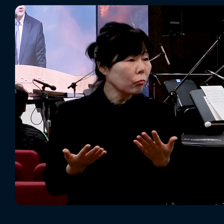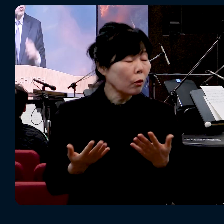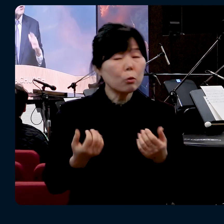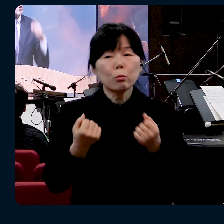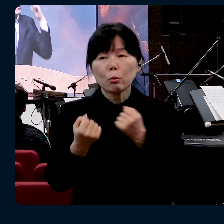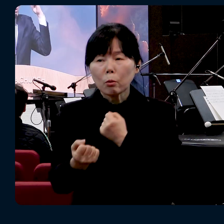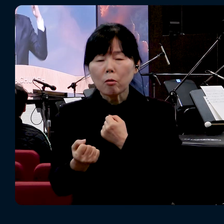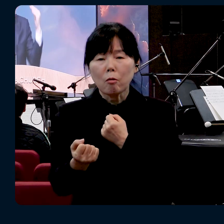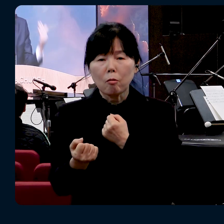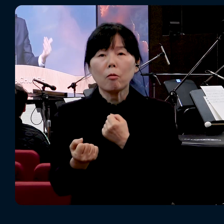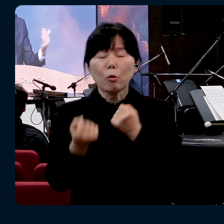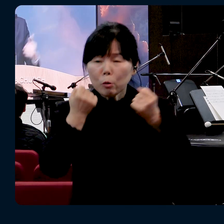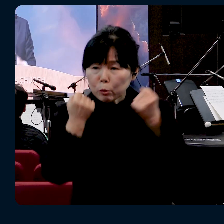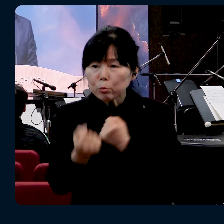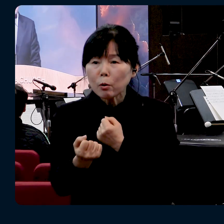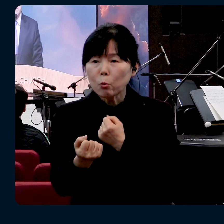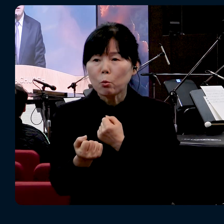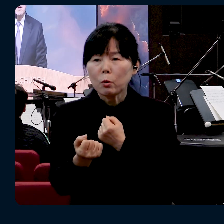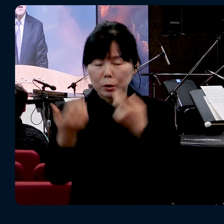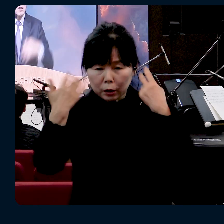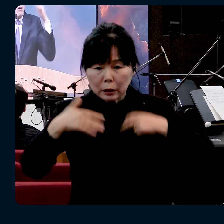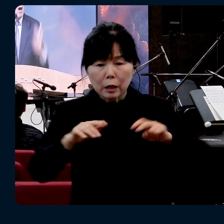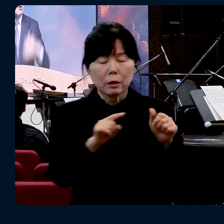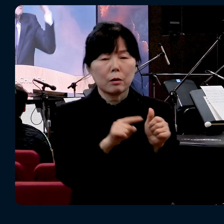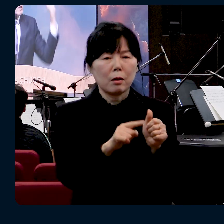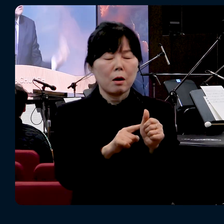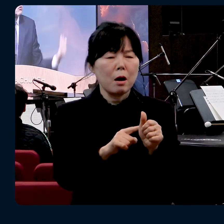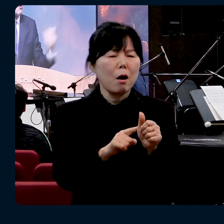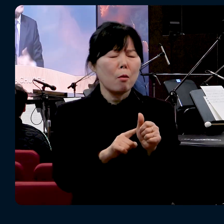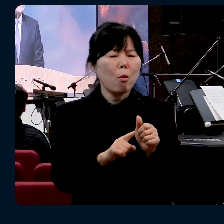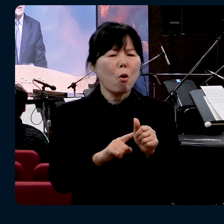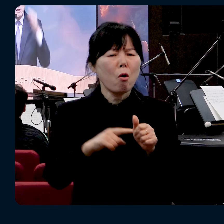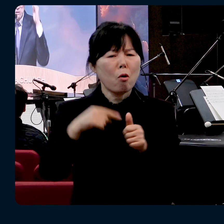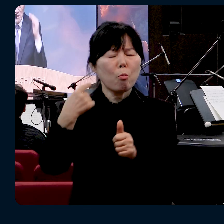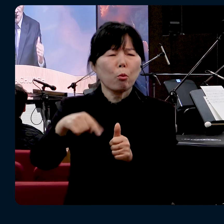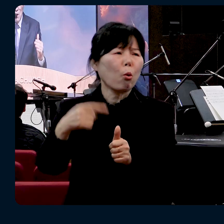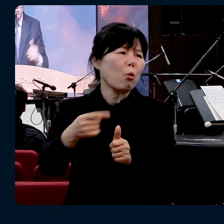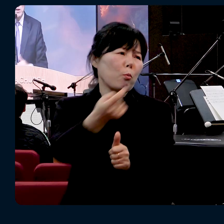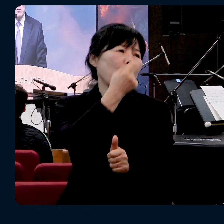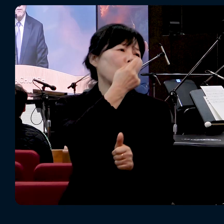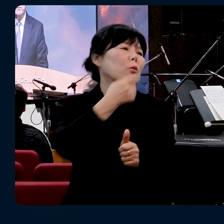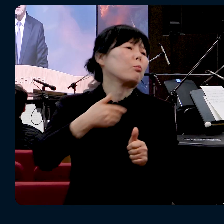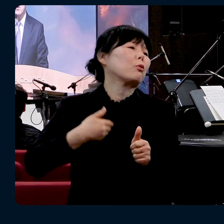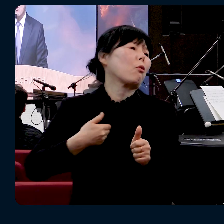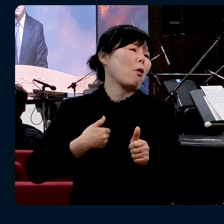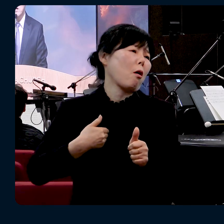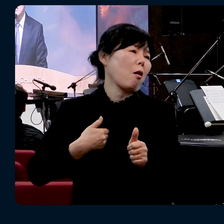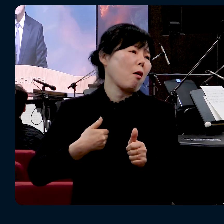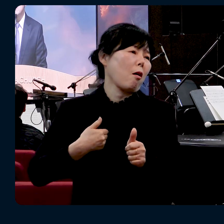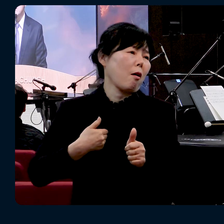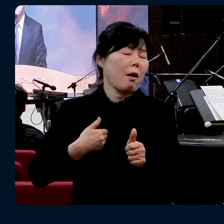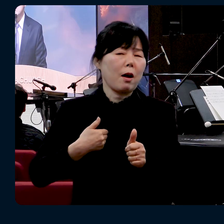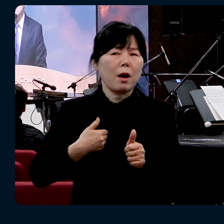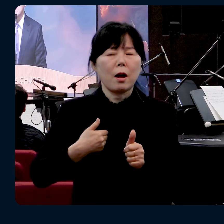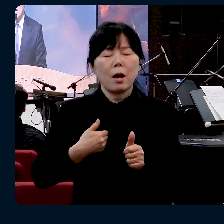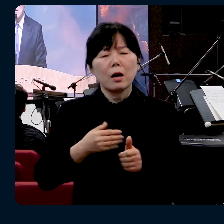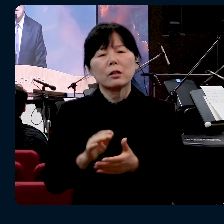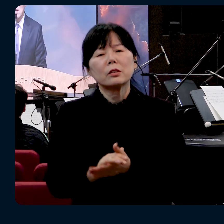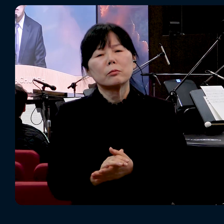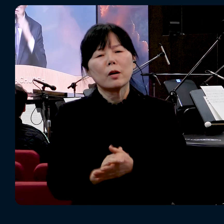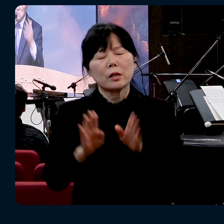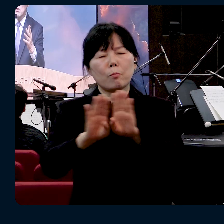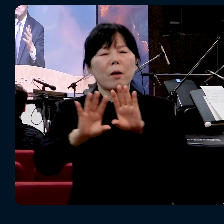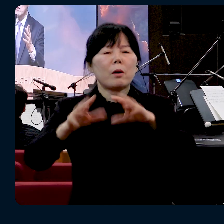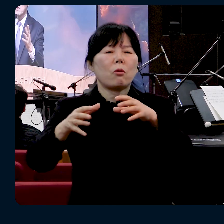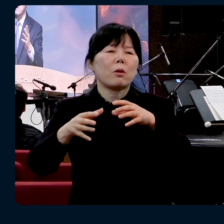그러나 어쩔 수 없이 그런 교육은 받을 수밖에 없지만, 그 상황을 거부할 수는 없지만, 그러나 그 가운데서 거기에